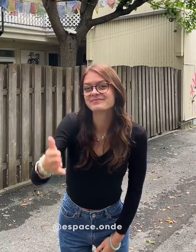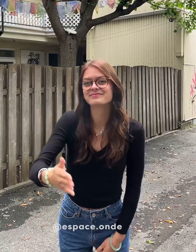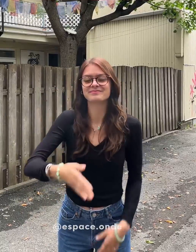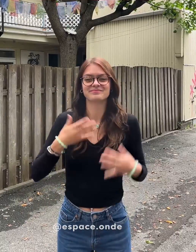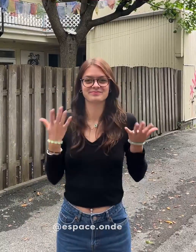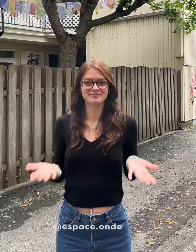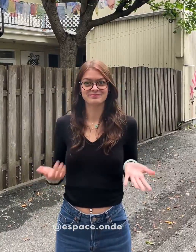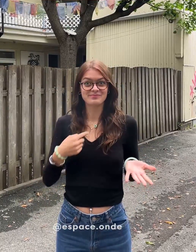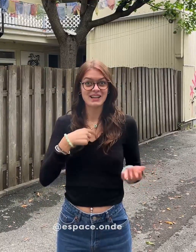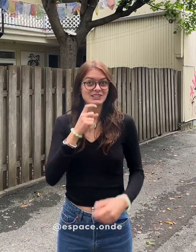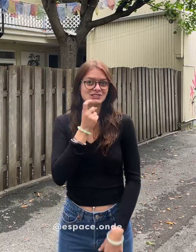Salut, c'est Jeanne-Mé.